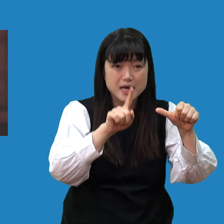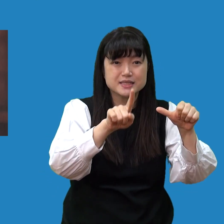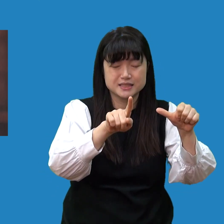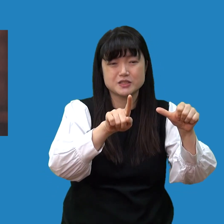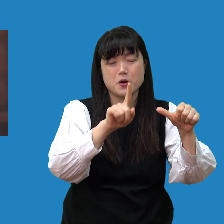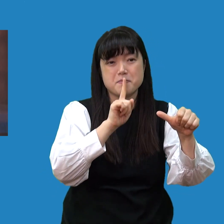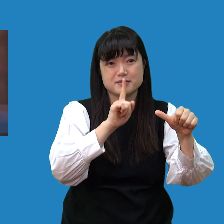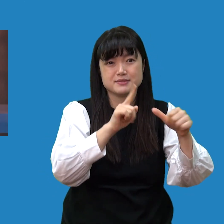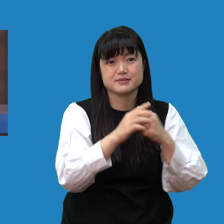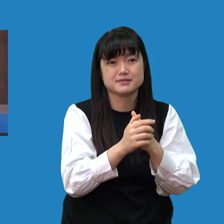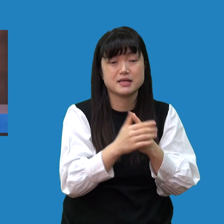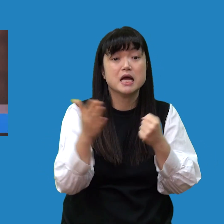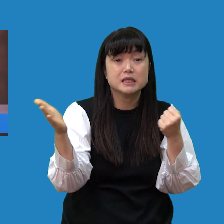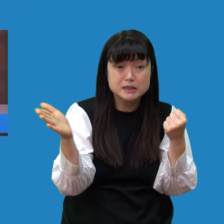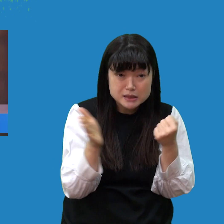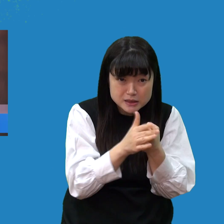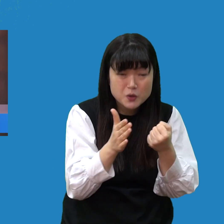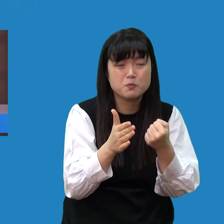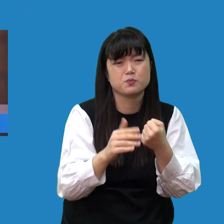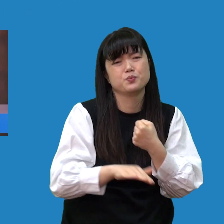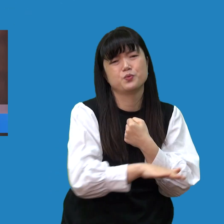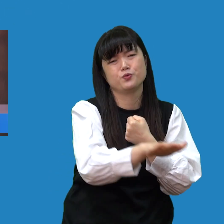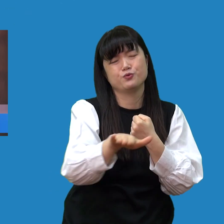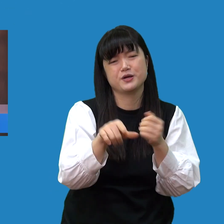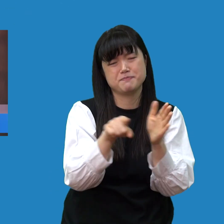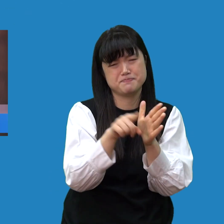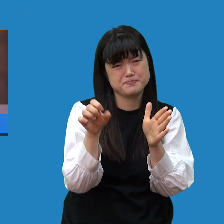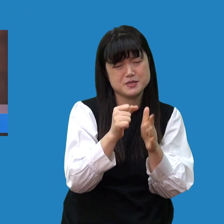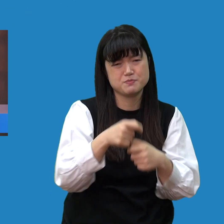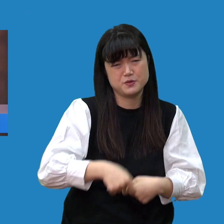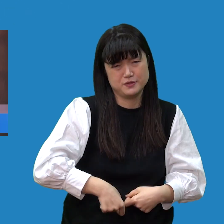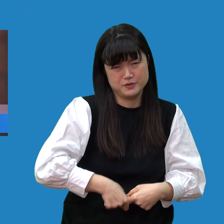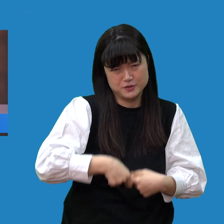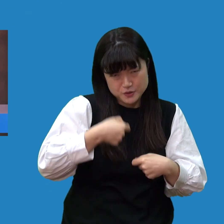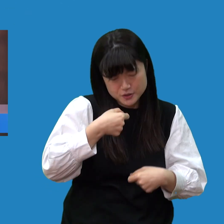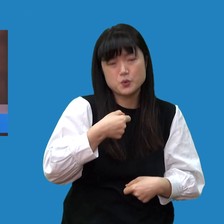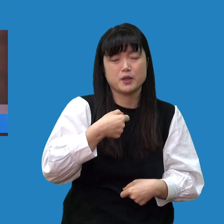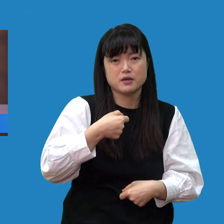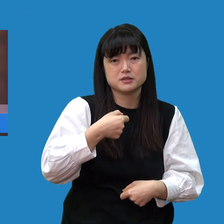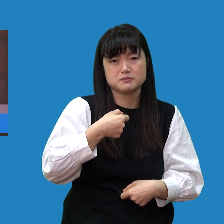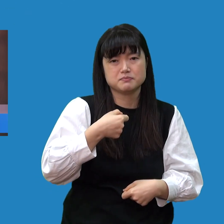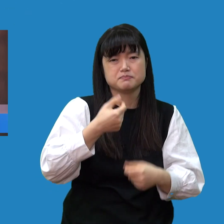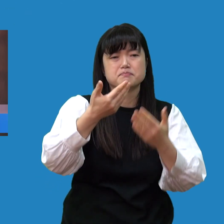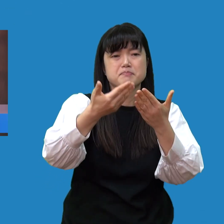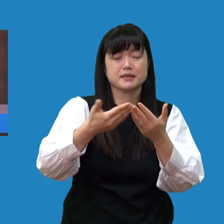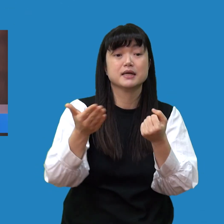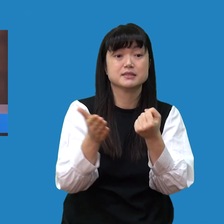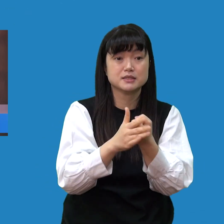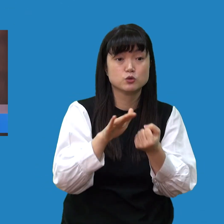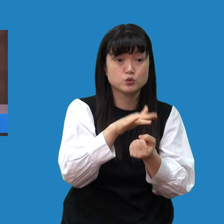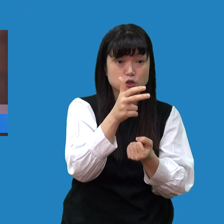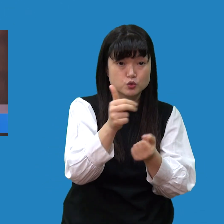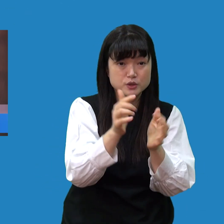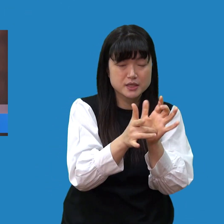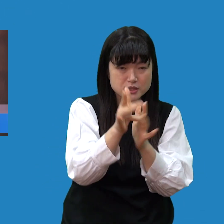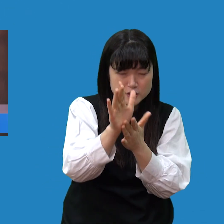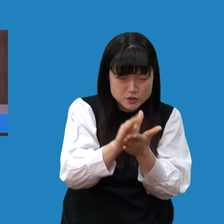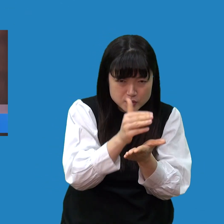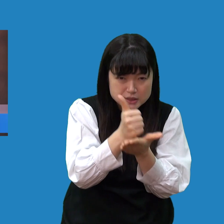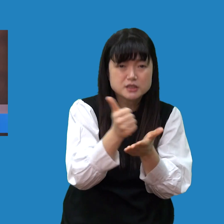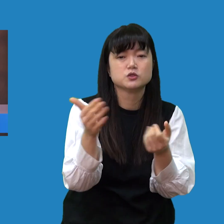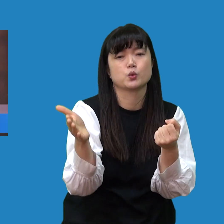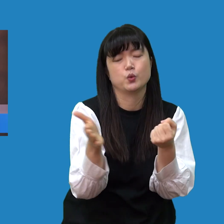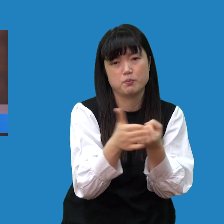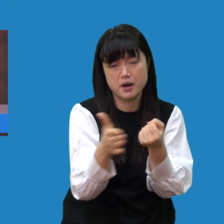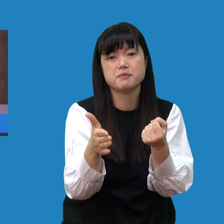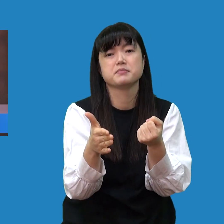1절의 말씀입니다. 같이 읽습니다. 시작. 그러므로 우리가 믿음으로 의롭다 하심을 받았으니 우리 주